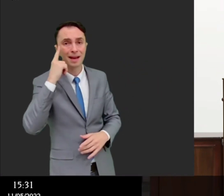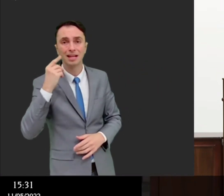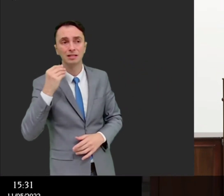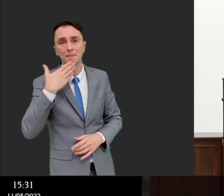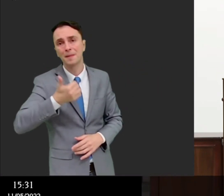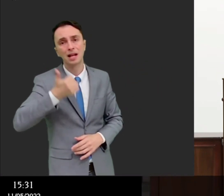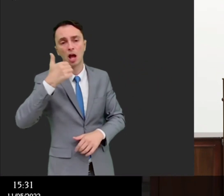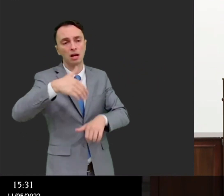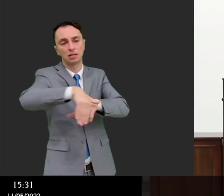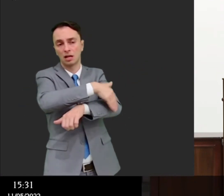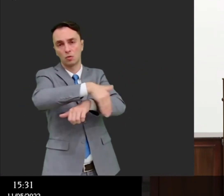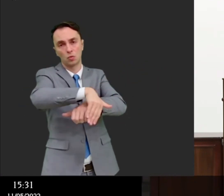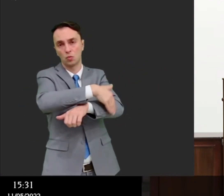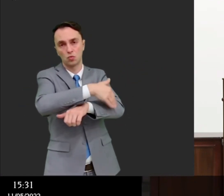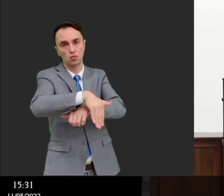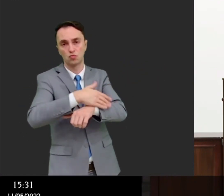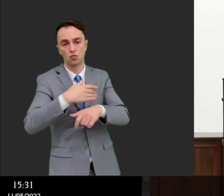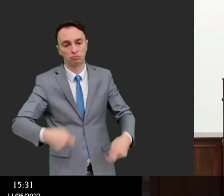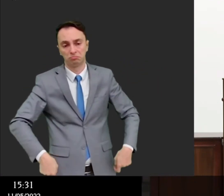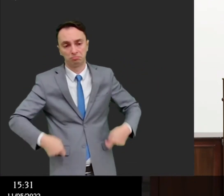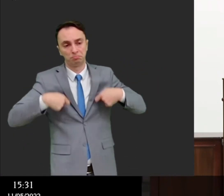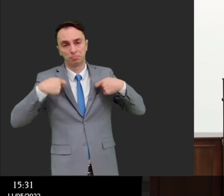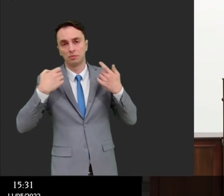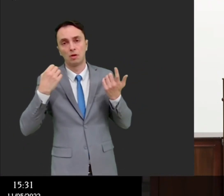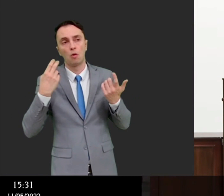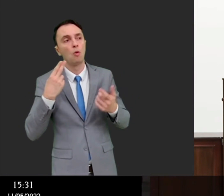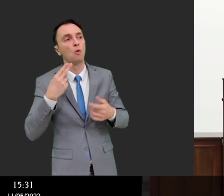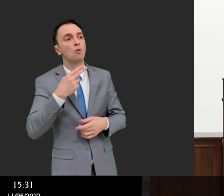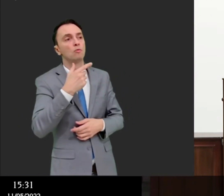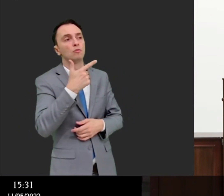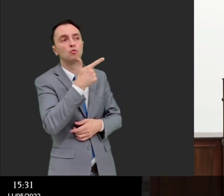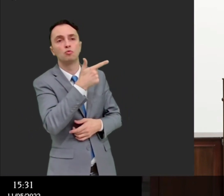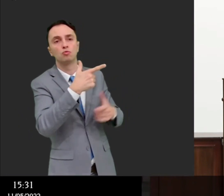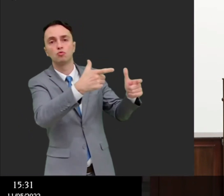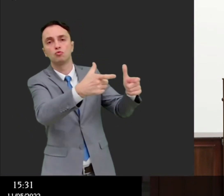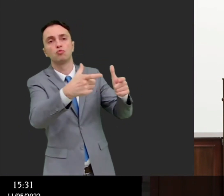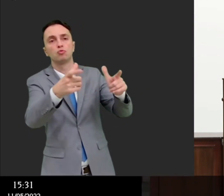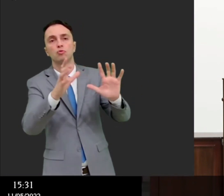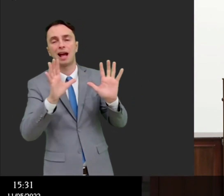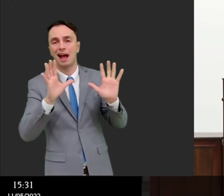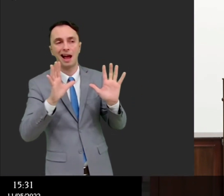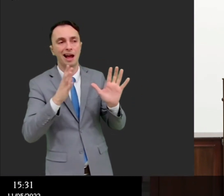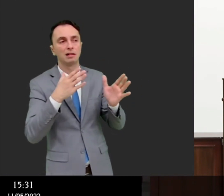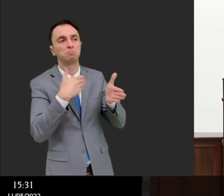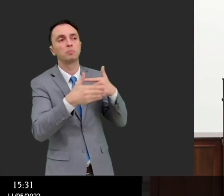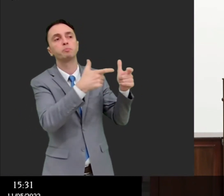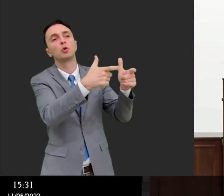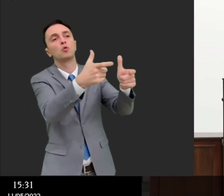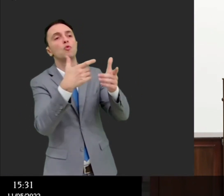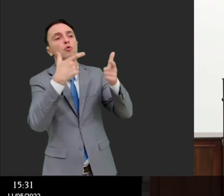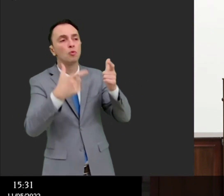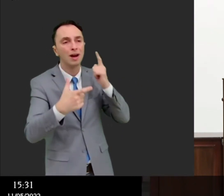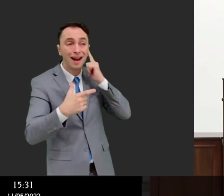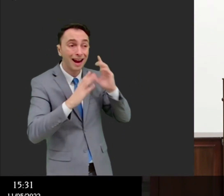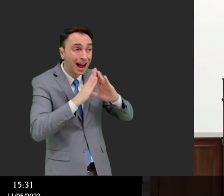de uma coberta, é um enceradozinho, e fica por ali. E é uma vida muito, não